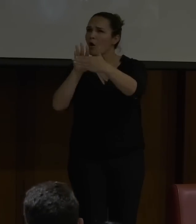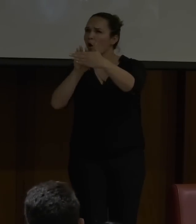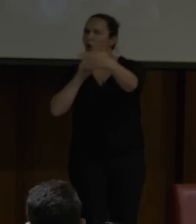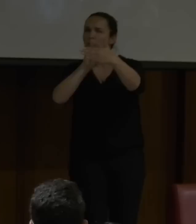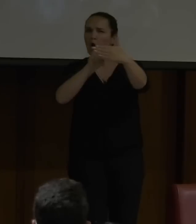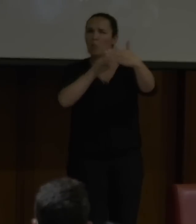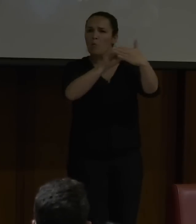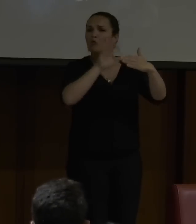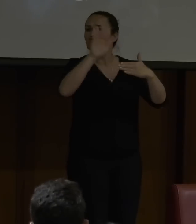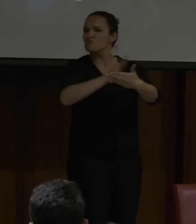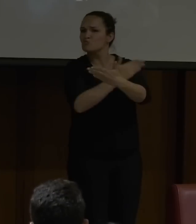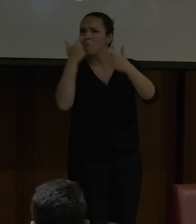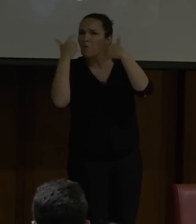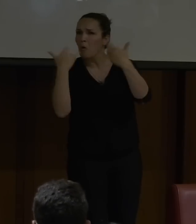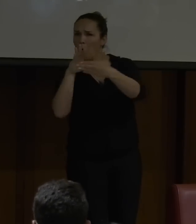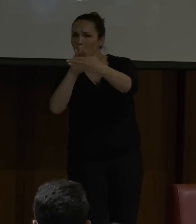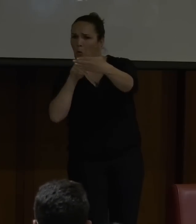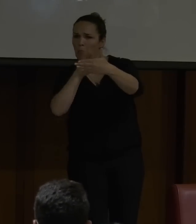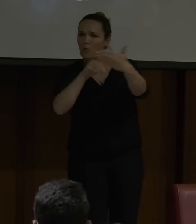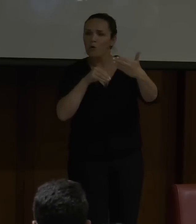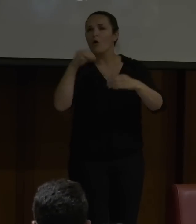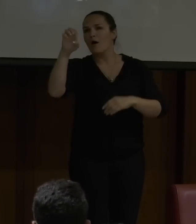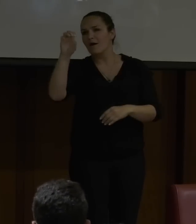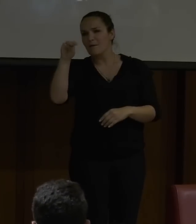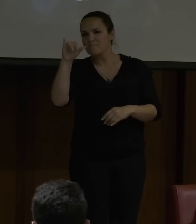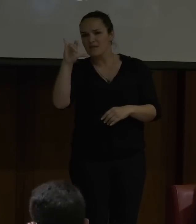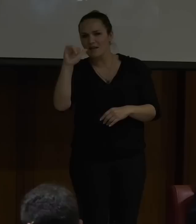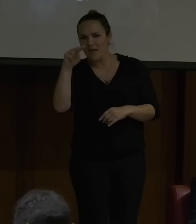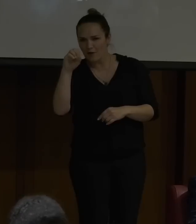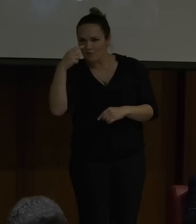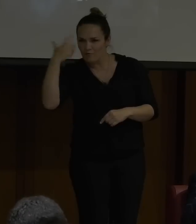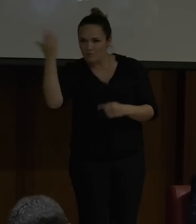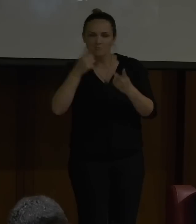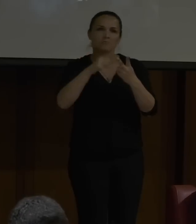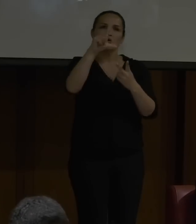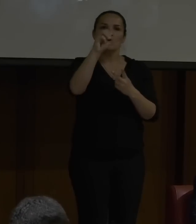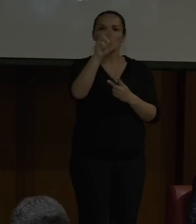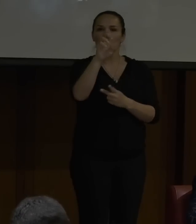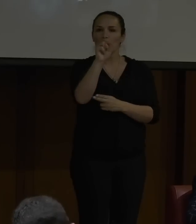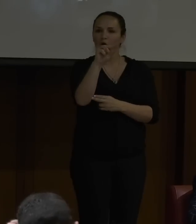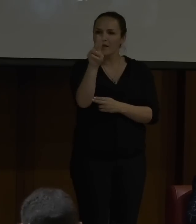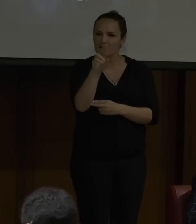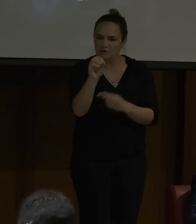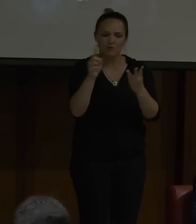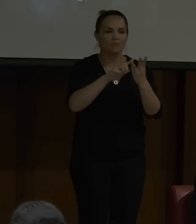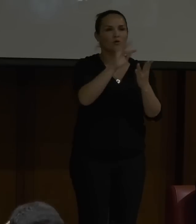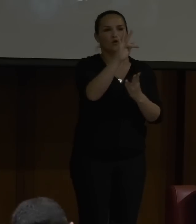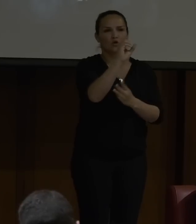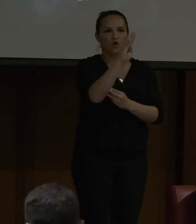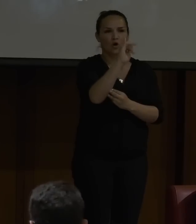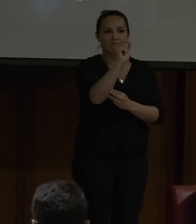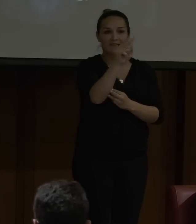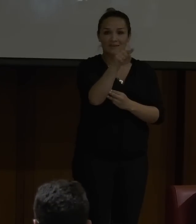hombres que hacían música en esa época. Estaba Emiliano, estaba Lorenzo Morales, estaba Tobías Pumarejo y estaban los